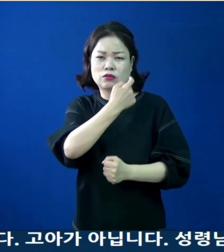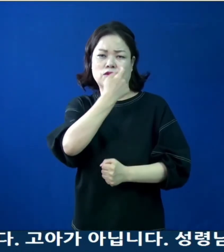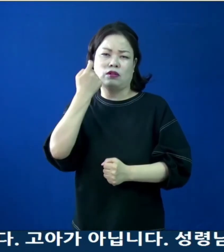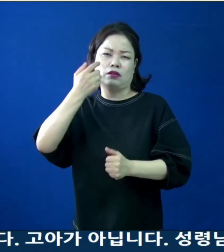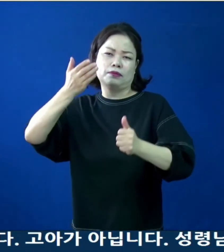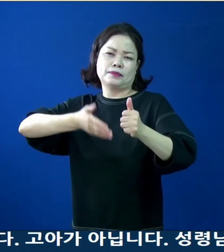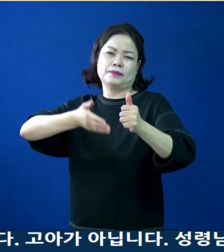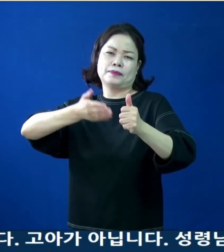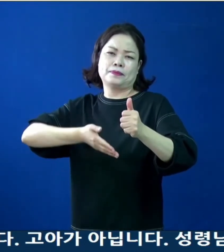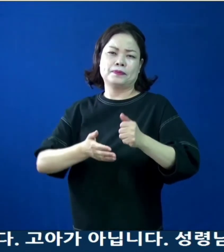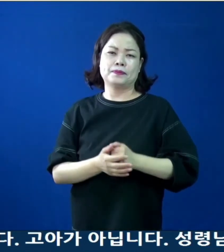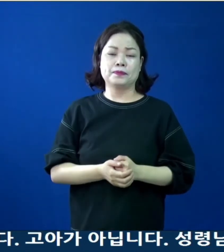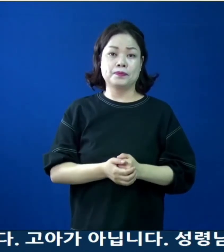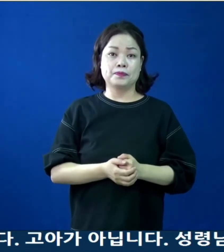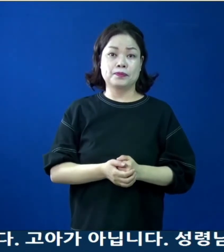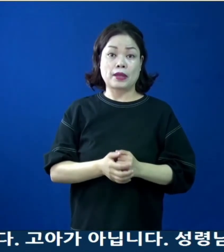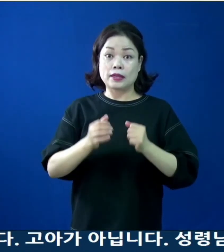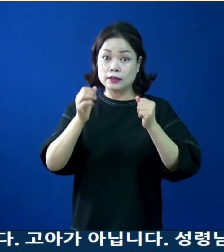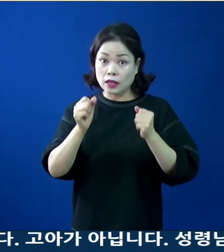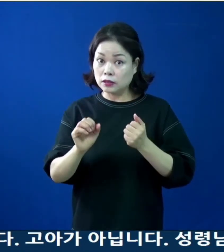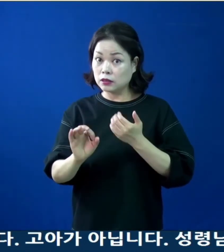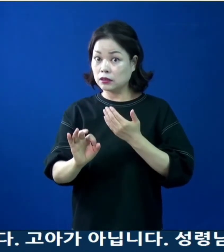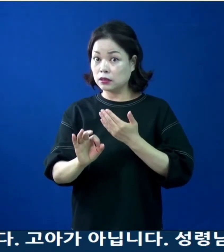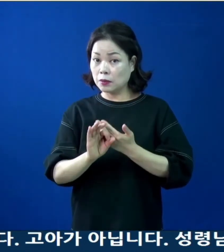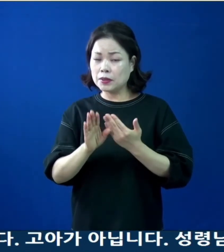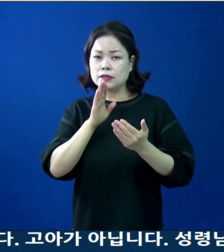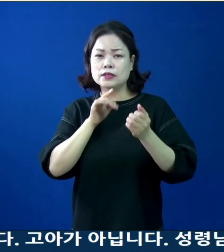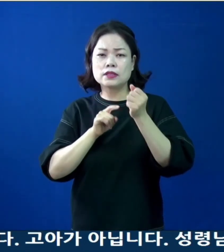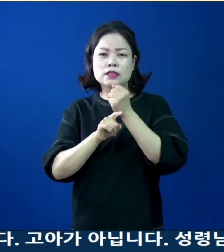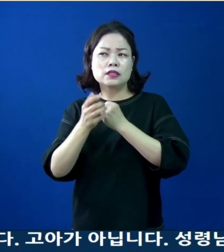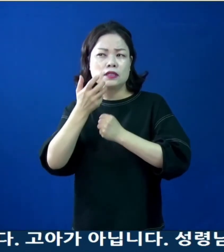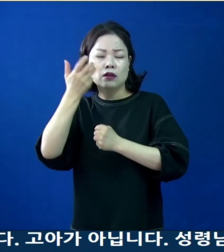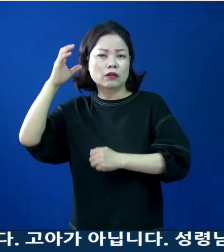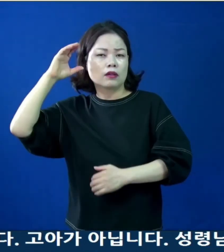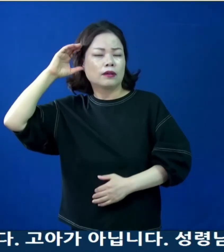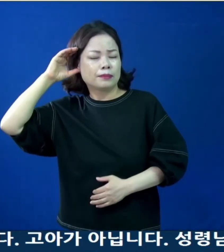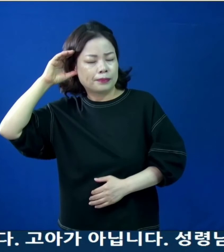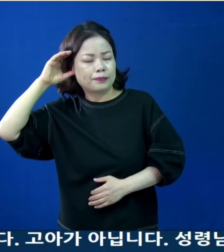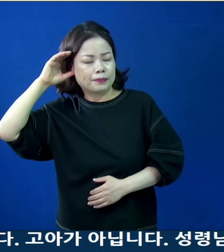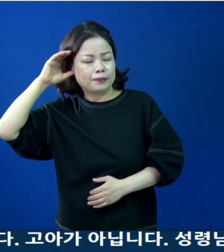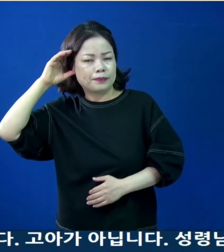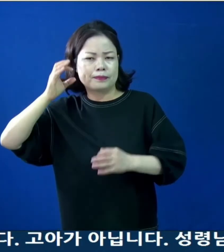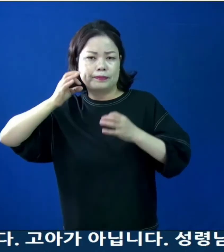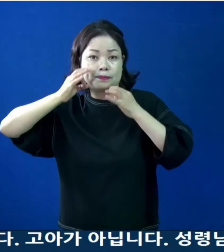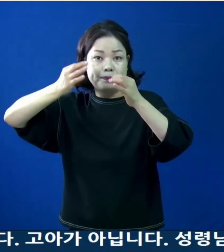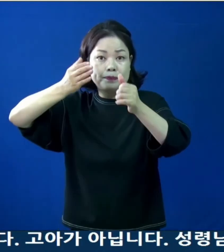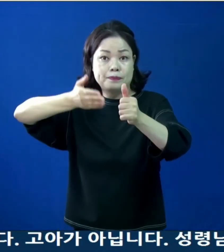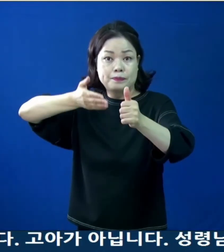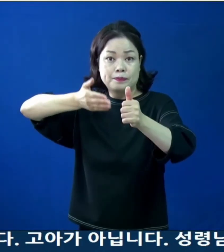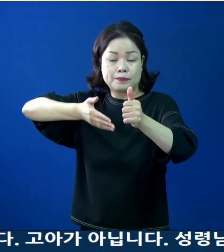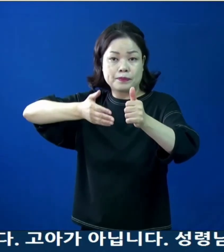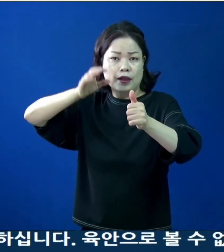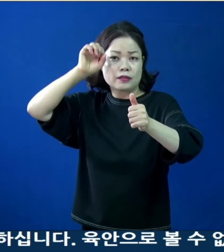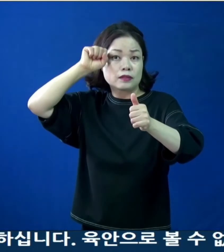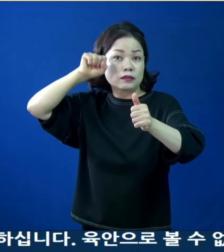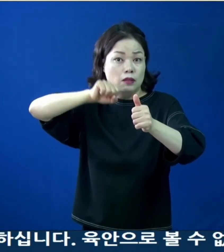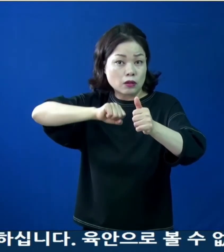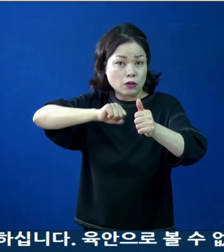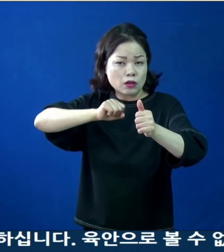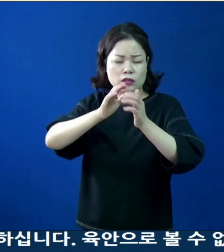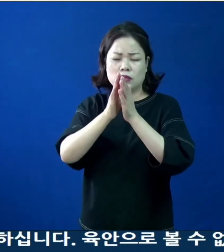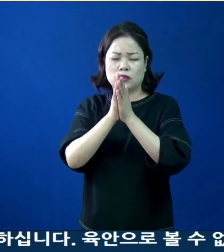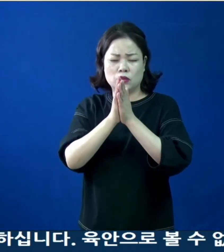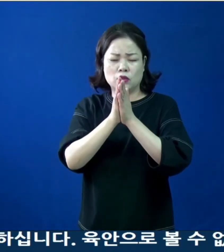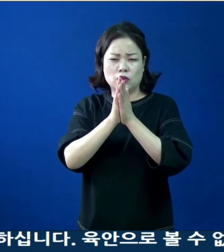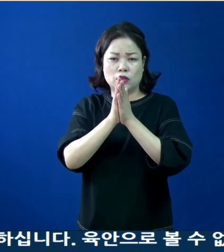확인하셨으면 좋겠습니다. 그리고 계시다면 그 진리의 영에게 귀 기울이시기를 간절히 소망합니다. 새벽에